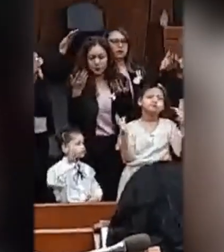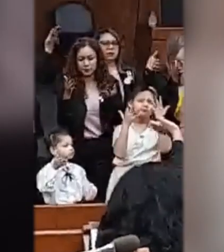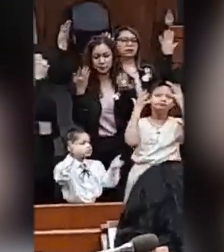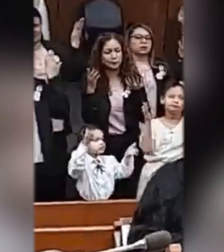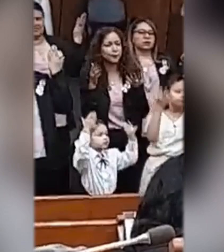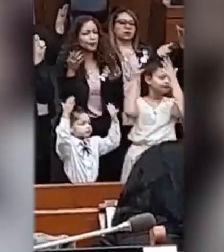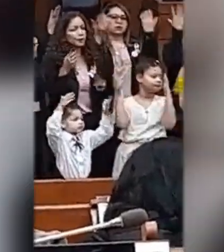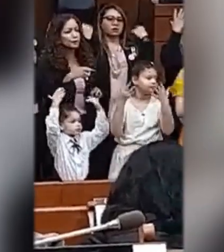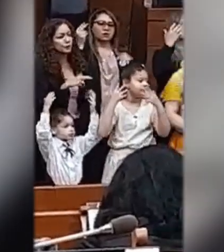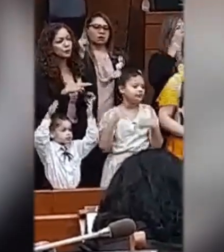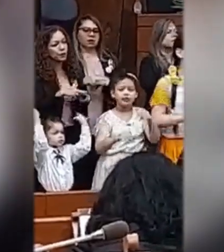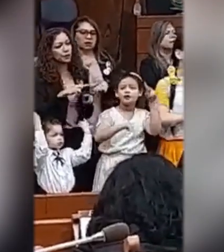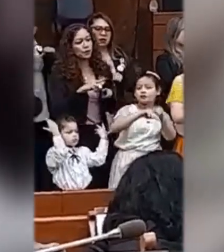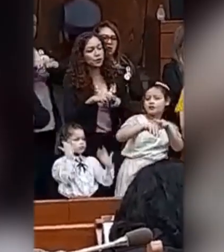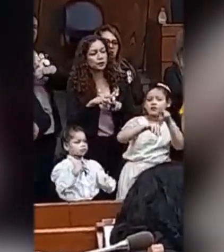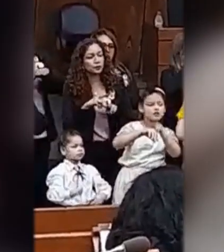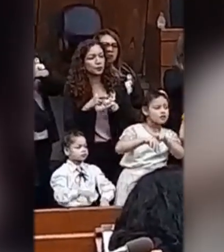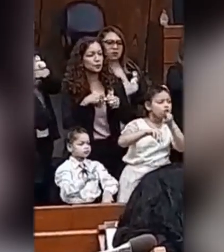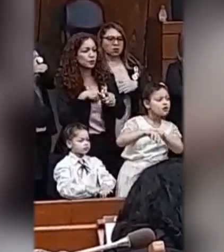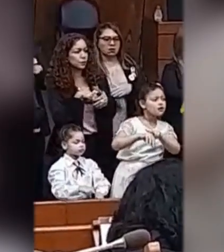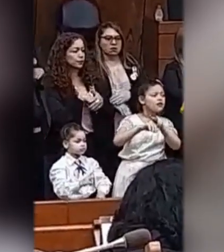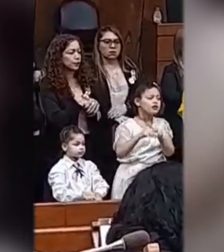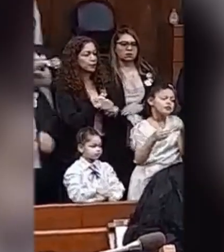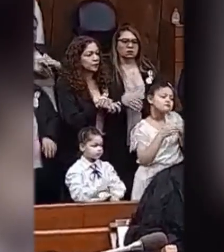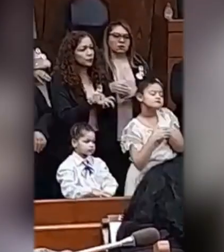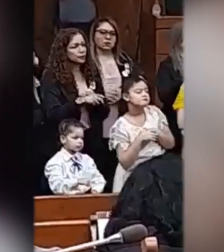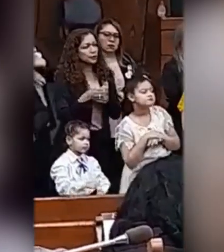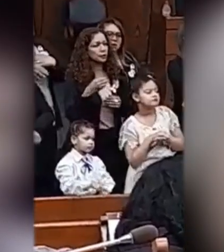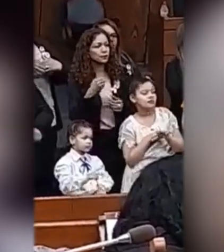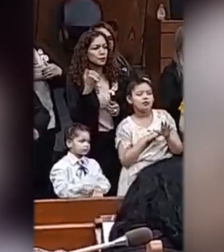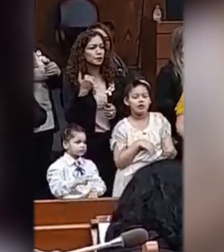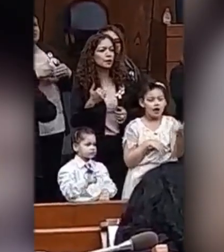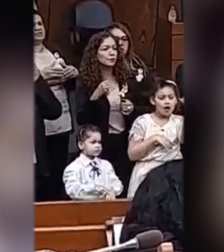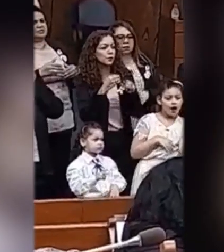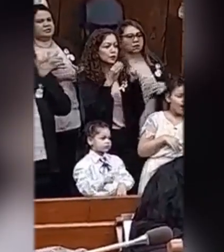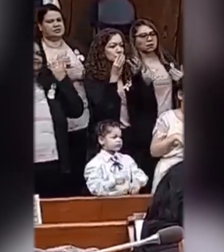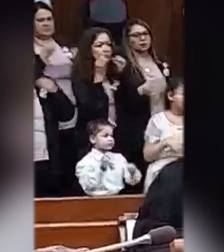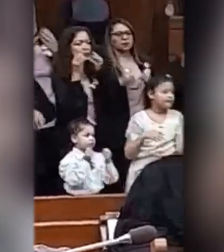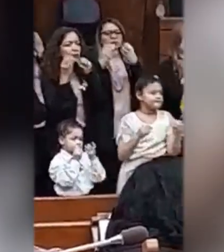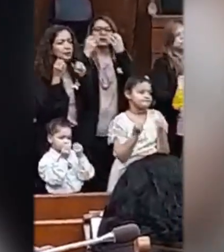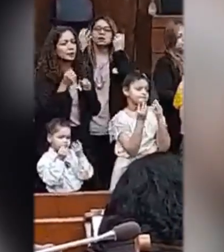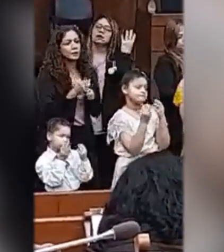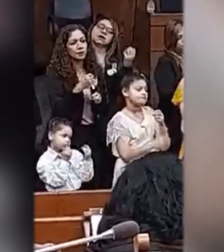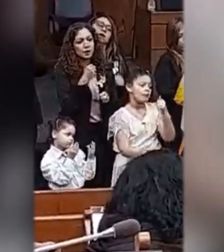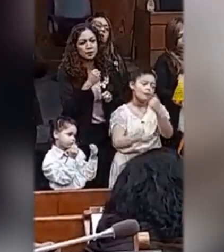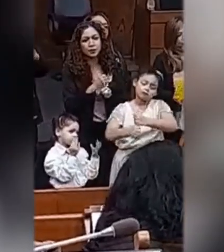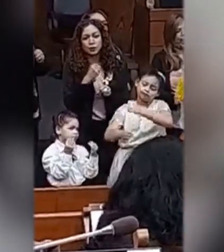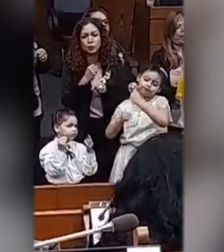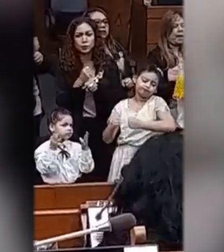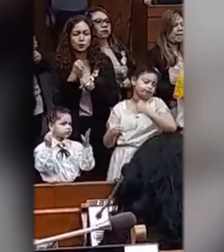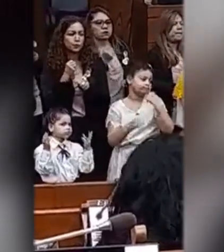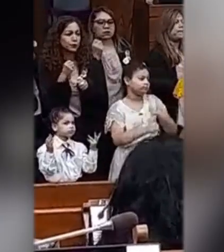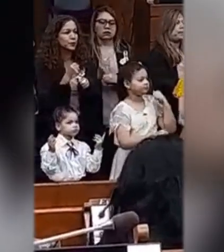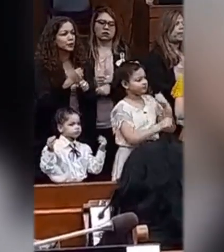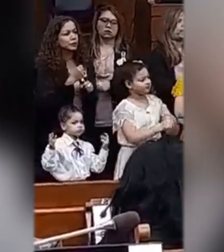de aprender su estructura. La lengua de señas también tiene una estructura totalmente diferente. Me